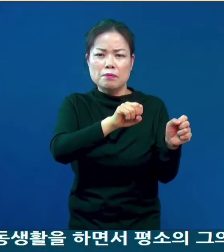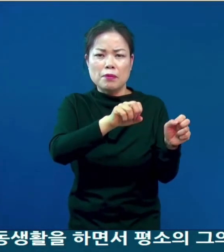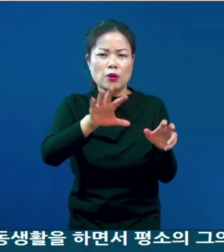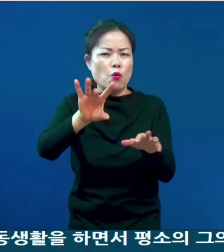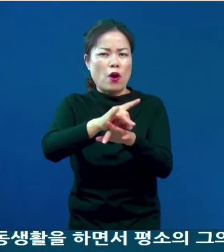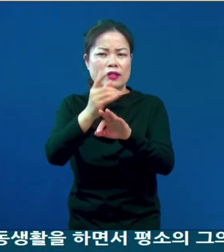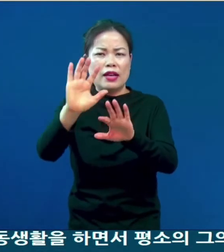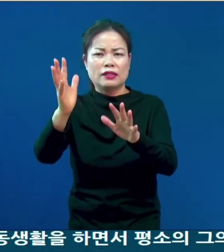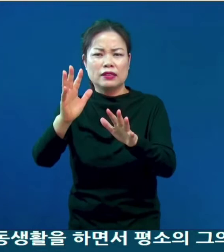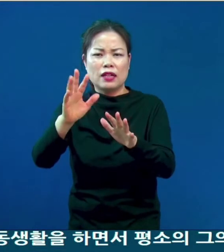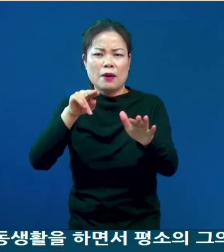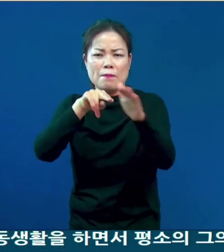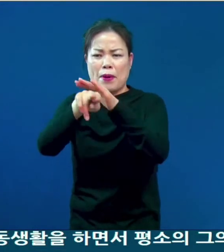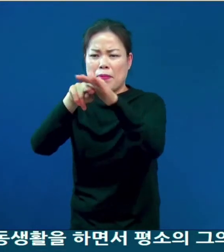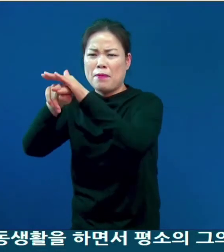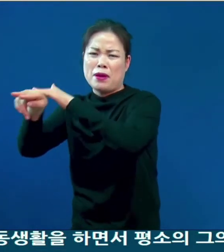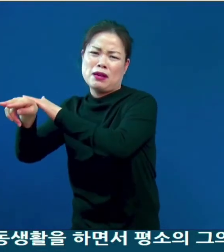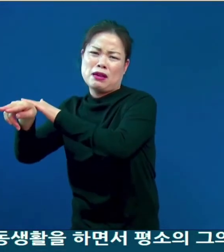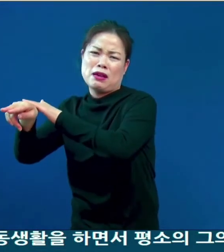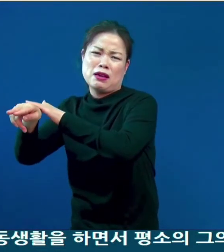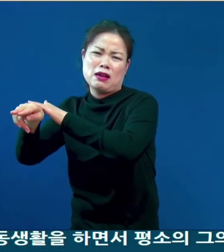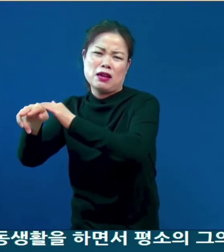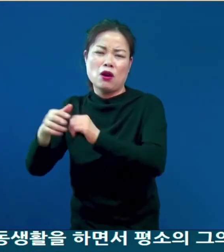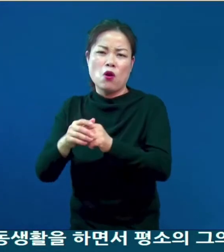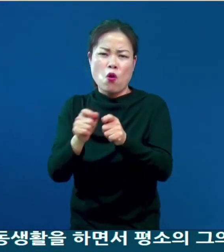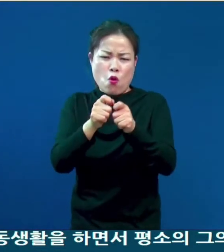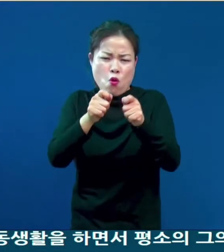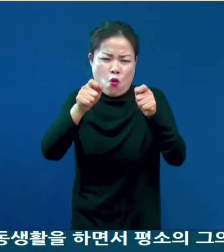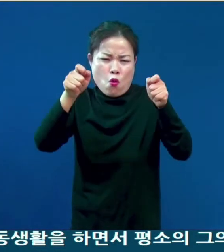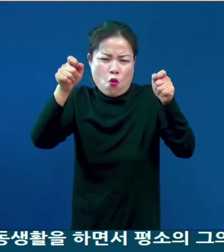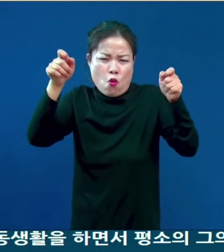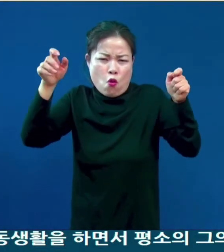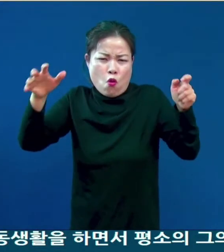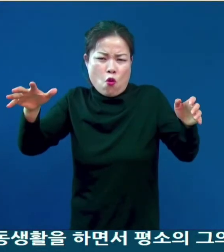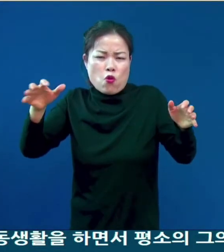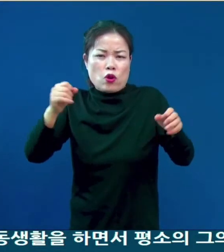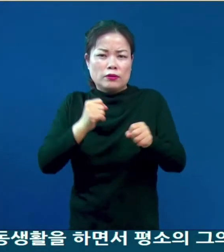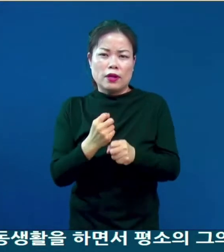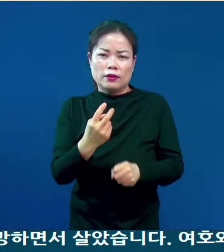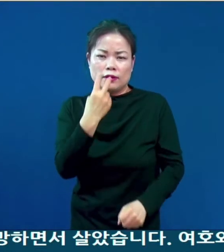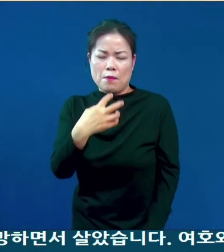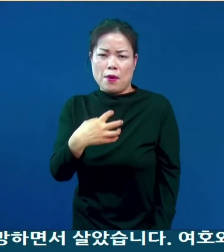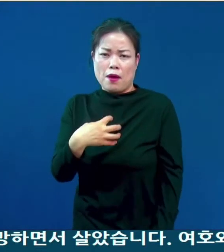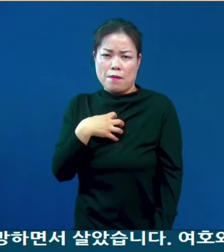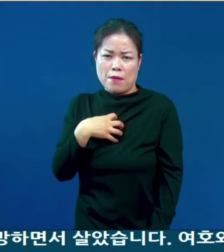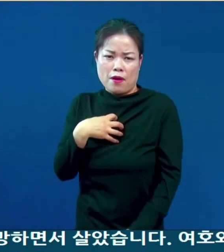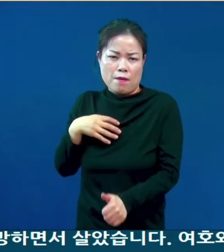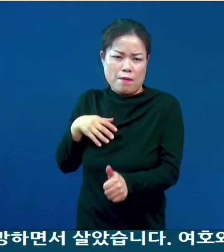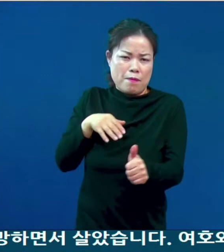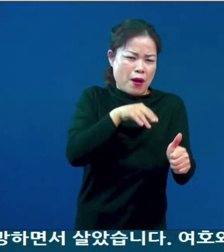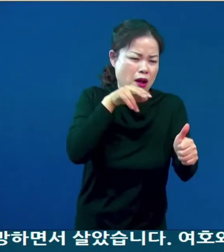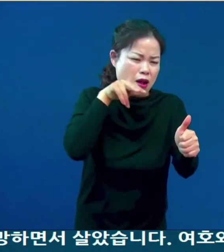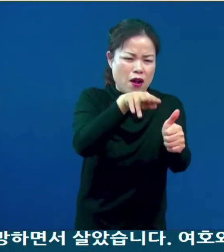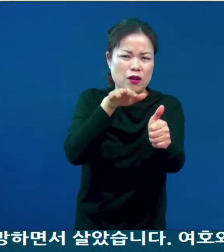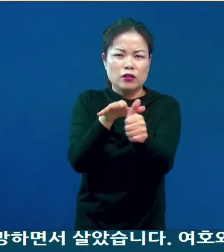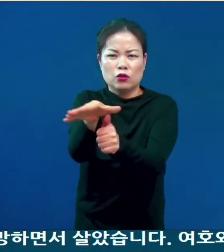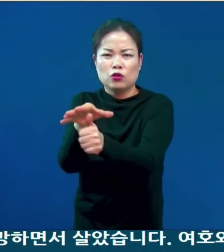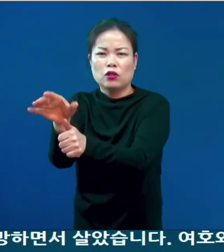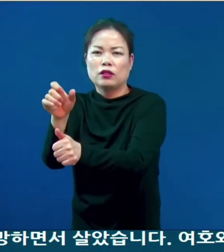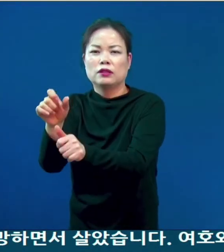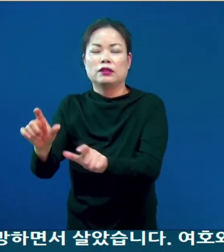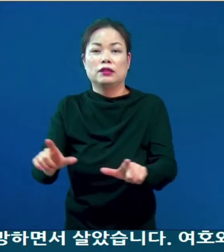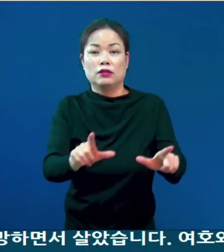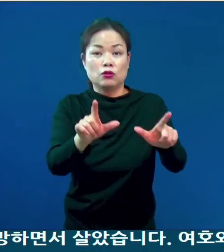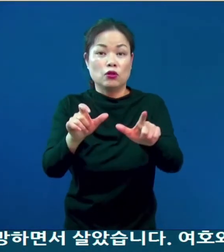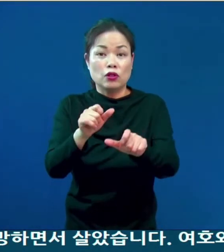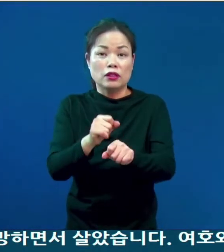쫓기는 신세가 되었습니다. 오랜 기간 동안 광야에서 생명의 위협을 당하며 추격당하는 그런 삶을 살아야